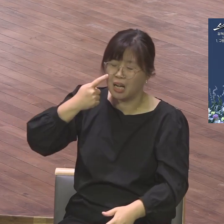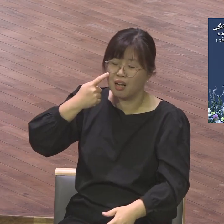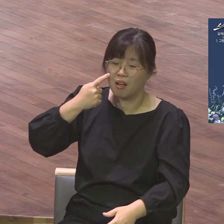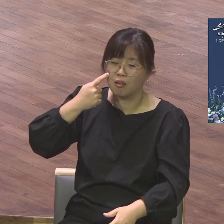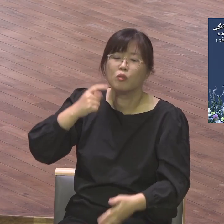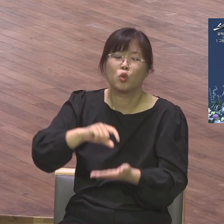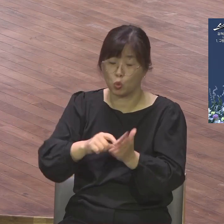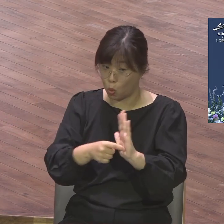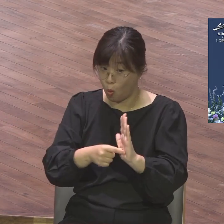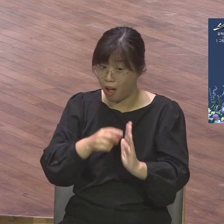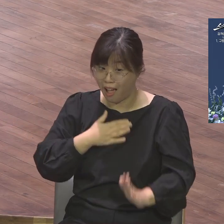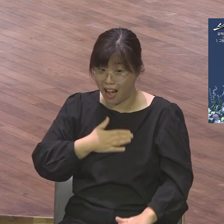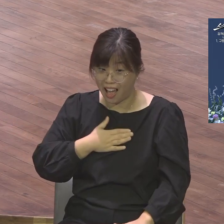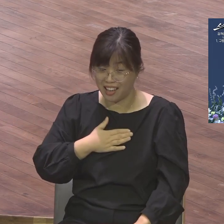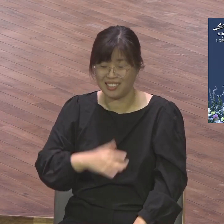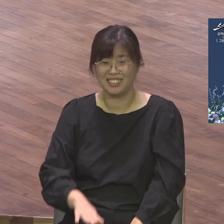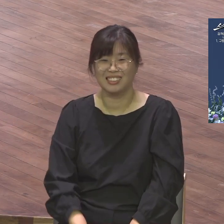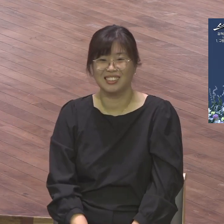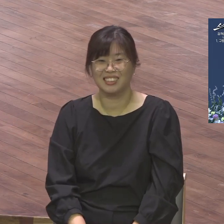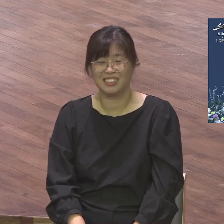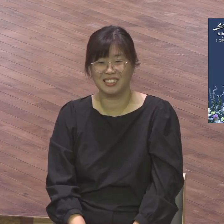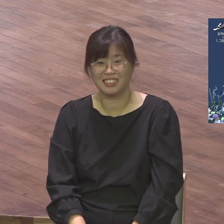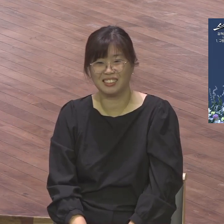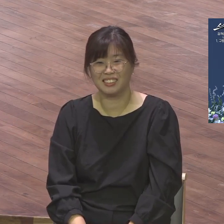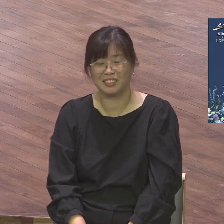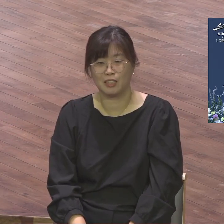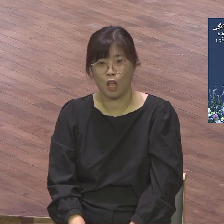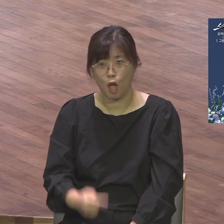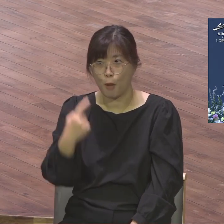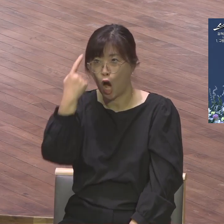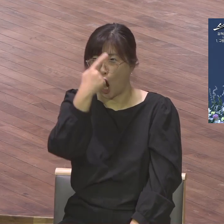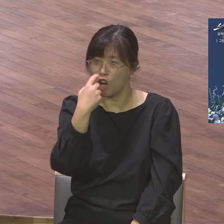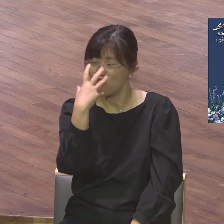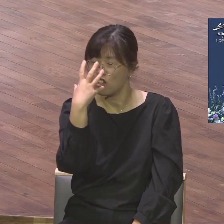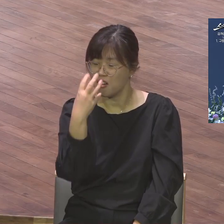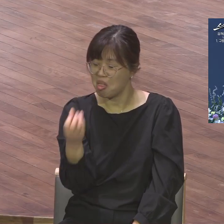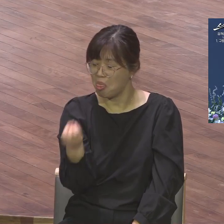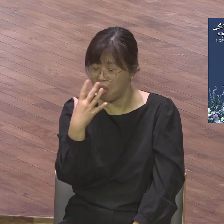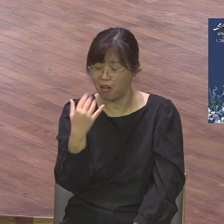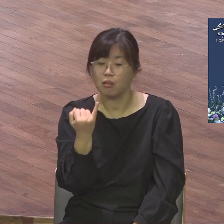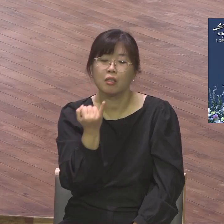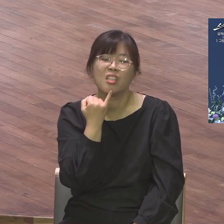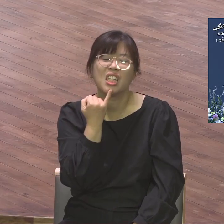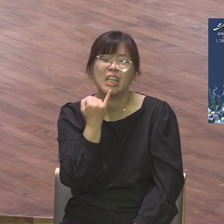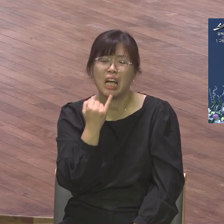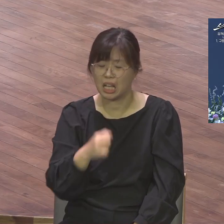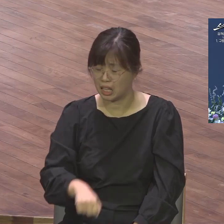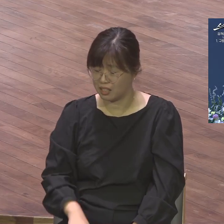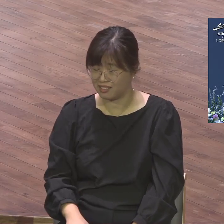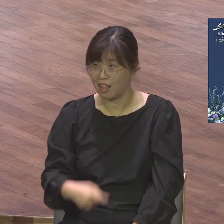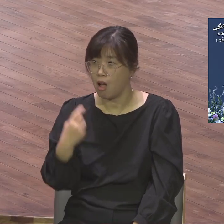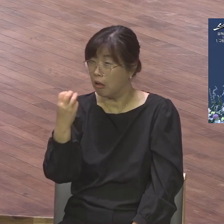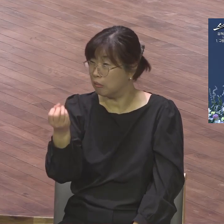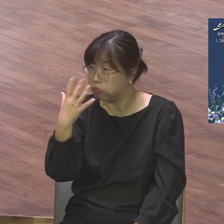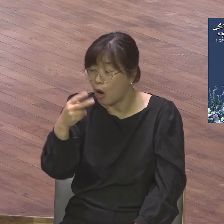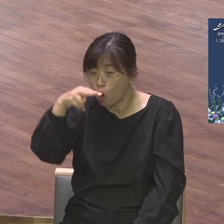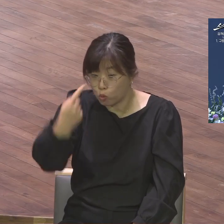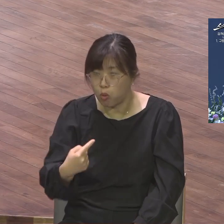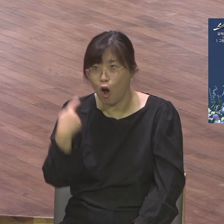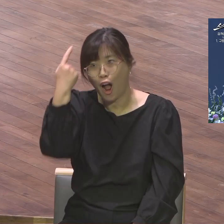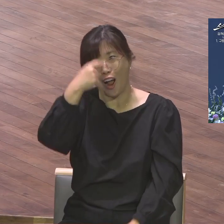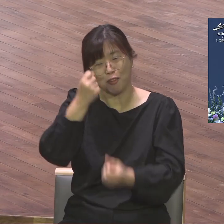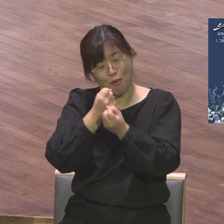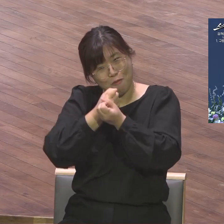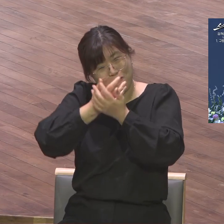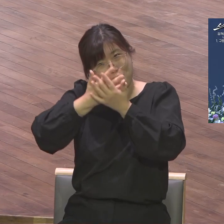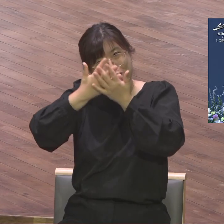아무리 시커멓게 다 있어도 은혜 받은 얼굴은 달라. 매력 있어. 뭔가 편안해. 아멘. 편안하다니까요.